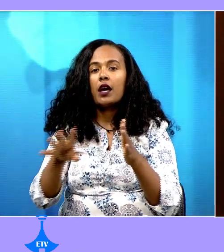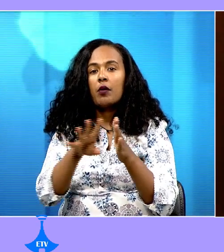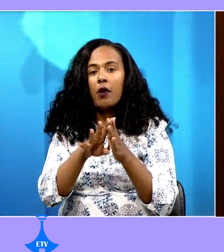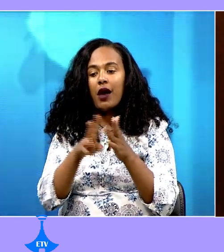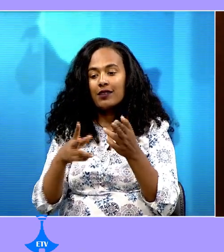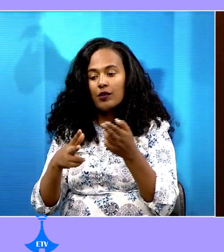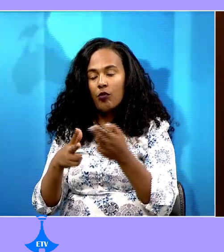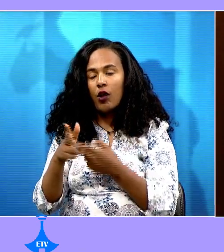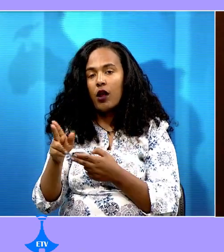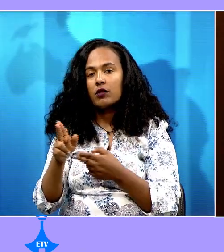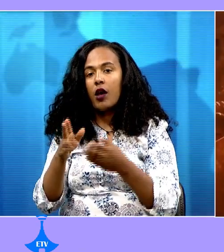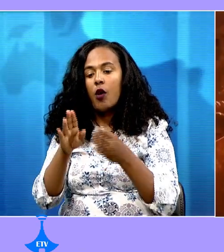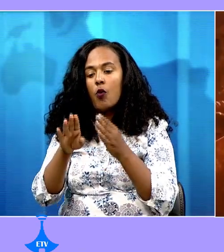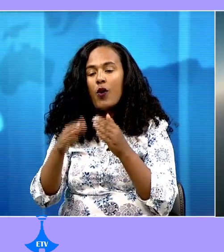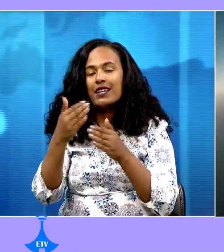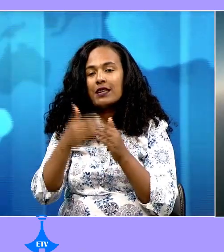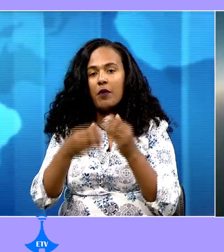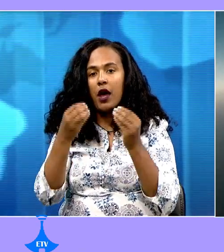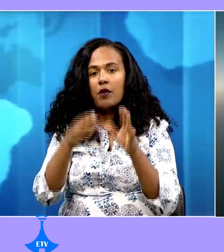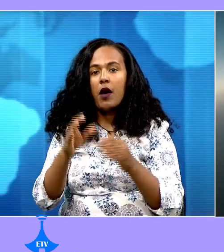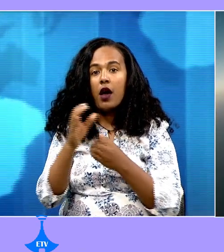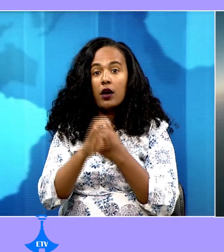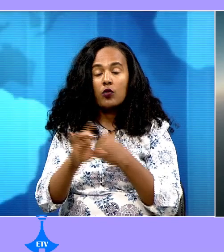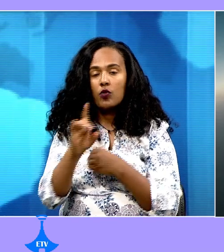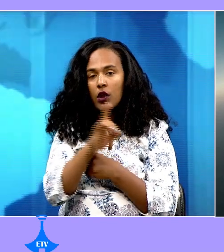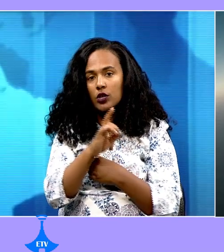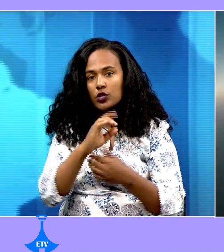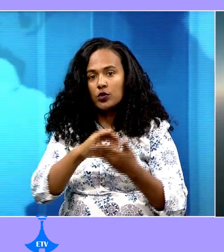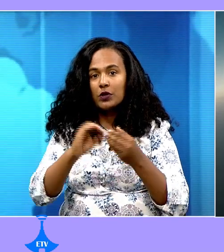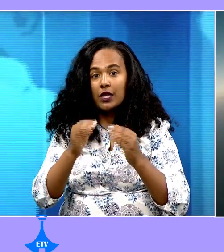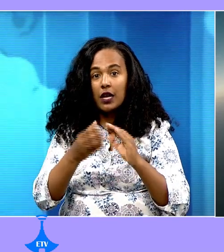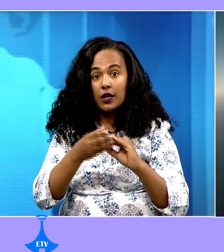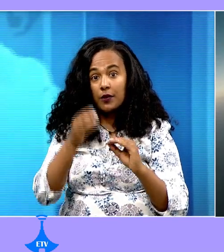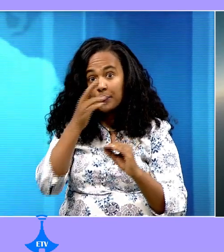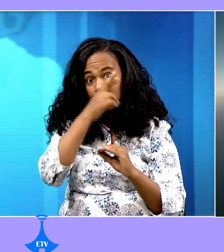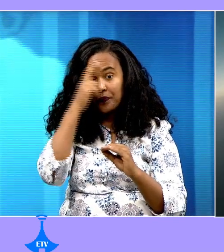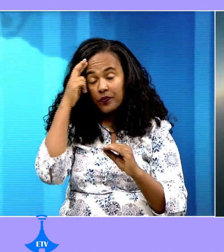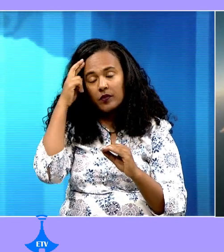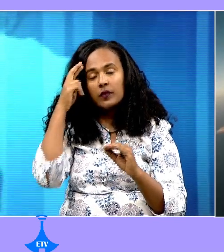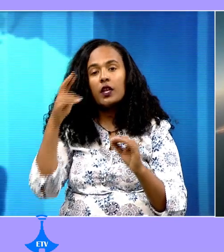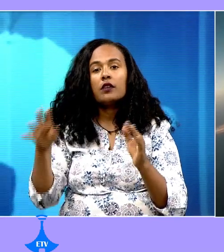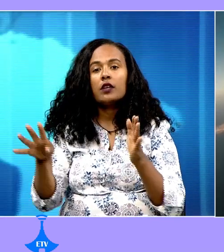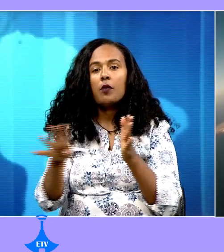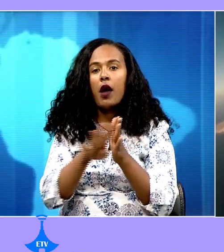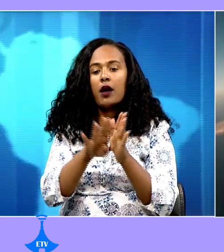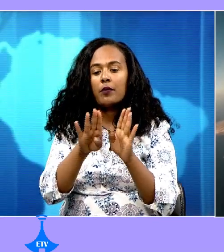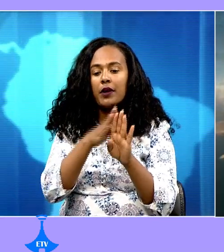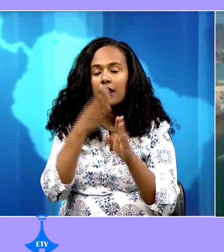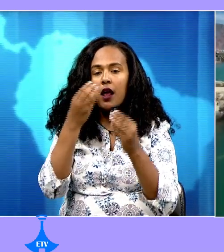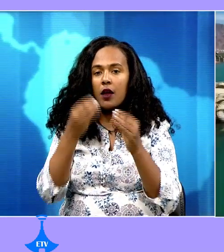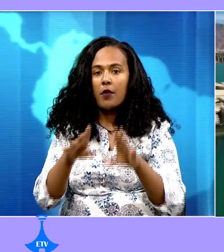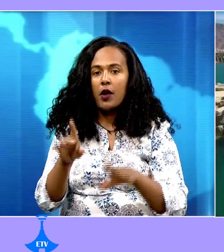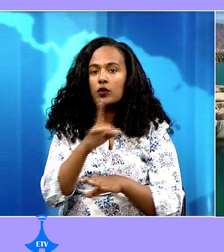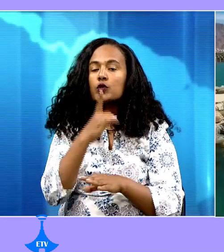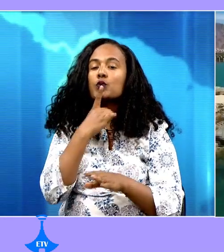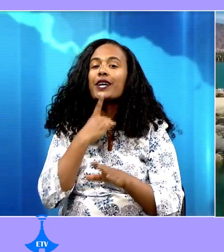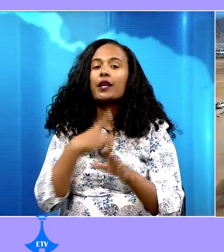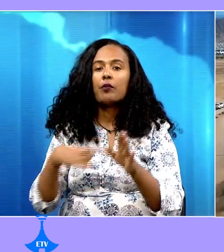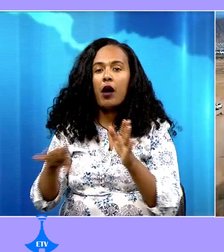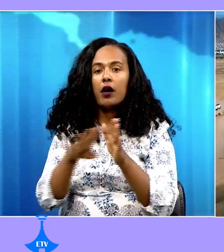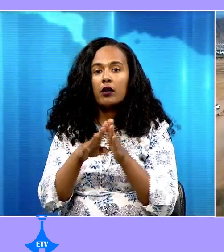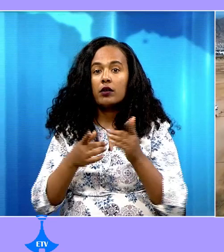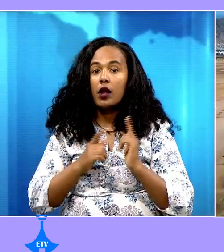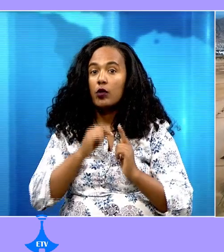የባህር በር ወደብ አልባ ሀገር ሆናለች። በታሪክ አጋጣሚ ክስተቶች ምክንያት የባህር በር አልባ የሆነችው ኢትዮጵያ ታዲያም ቀይ ባህርን